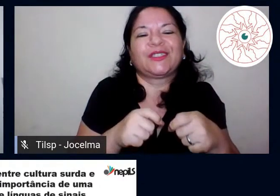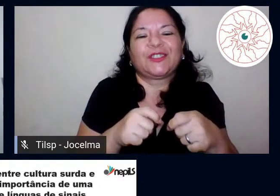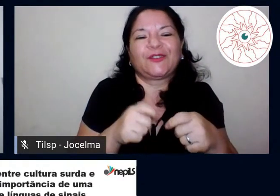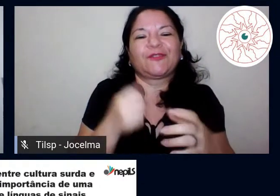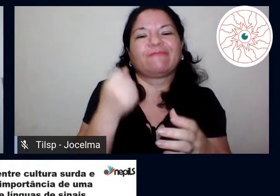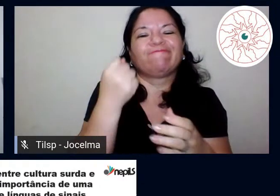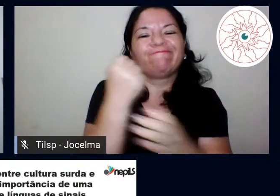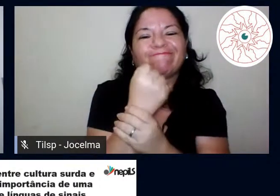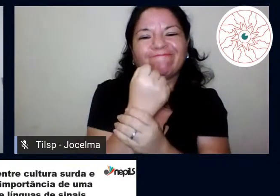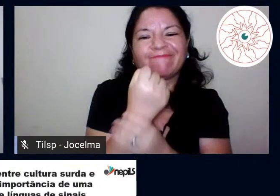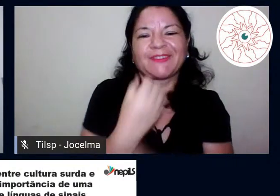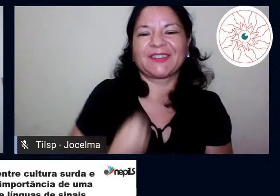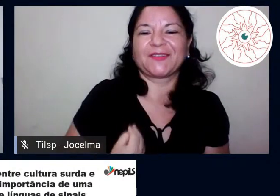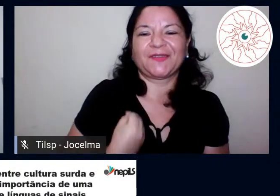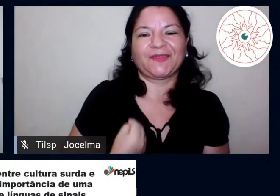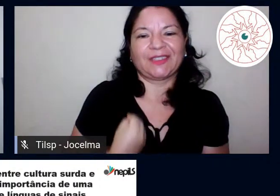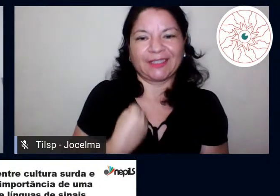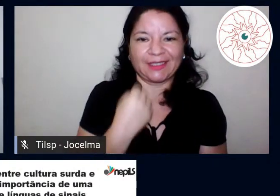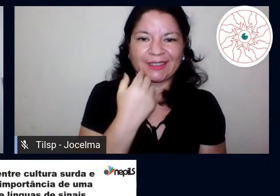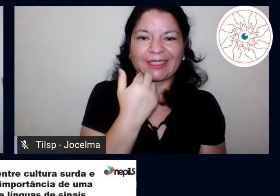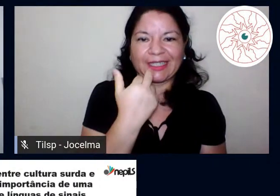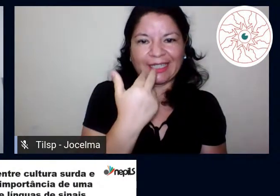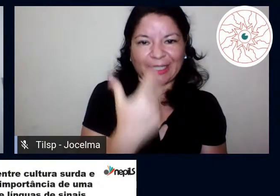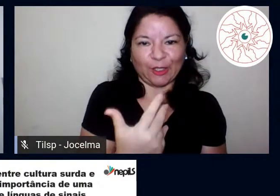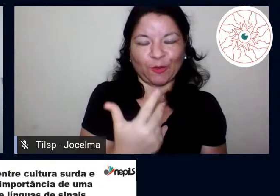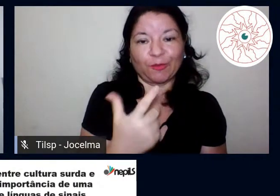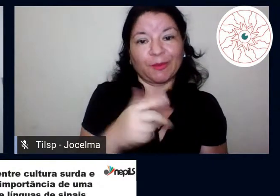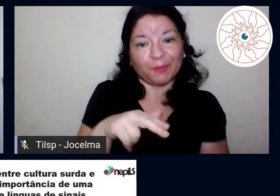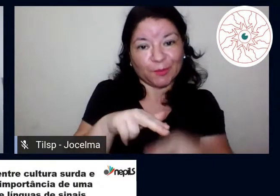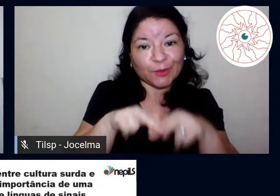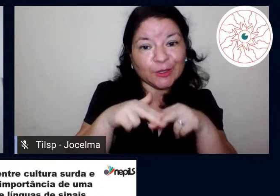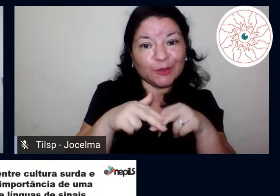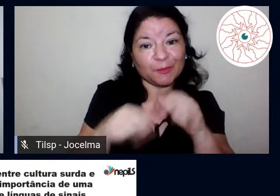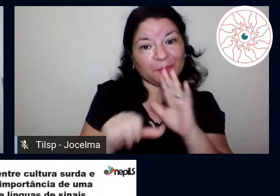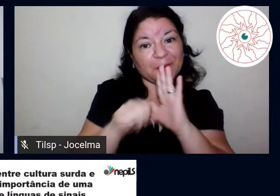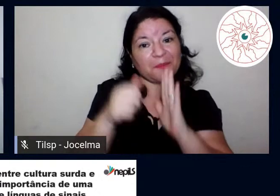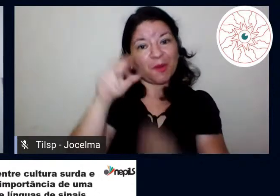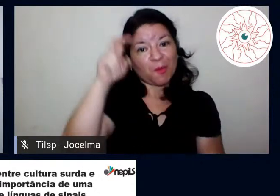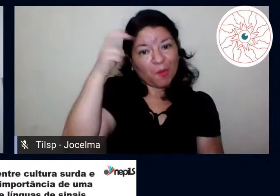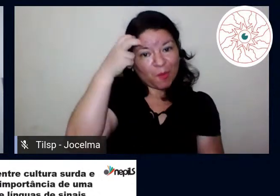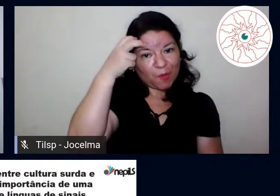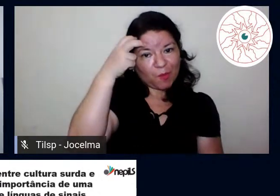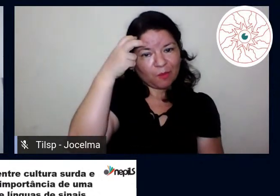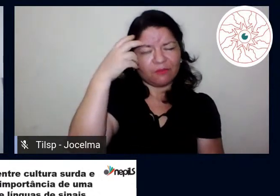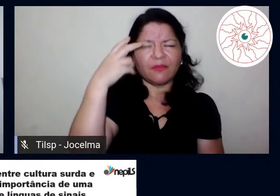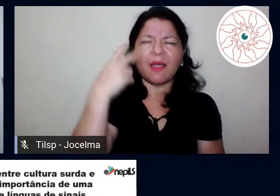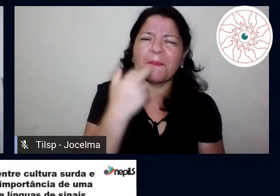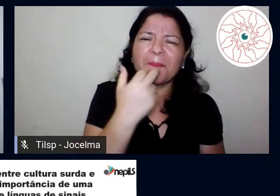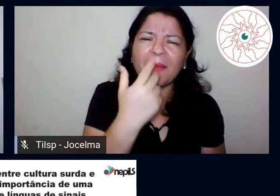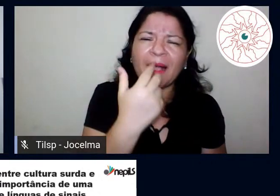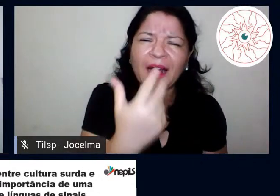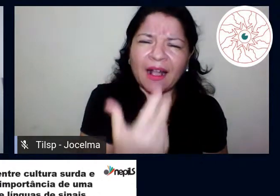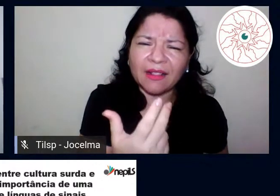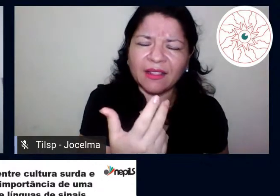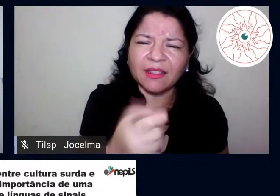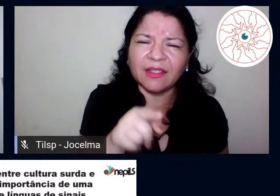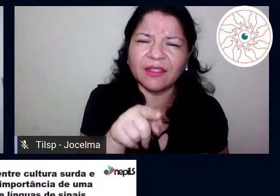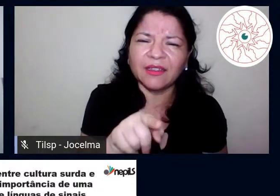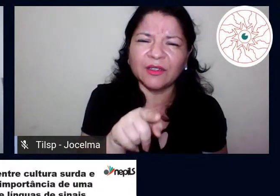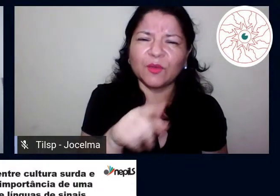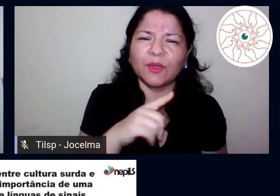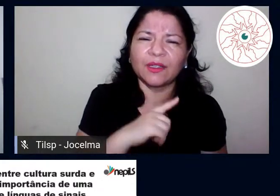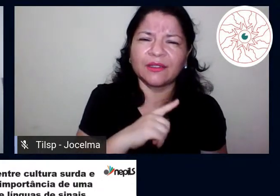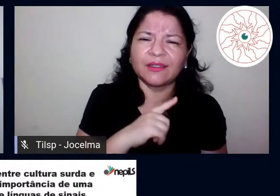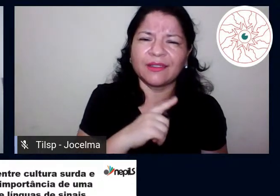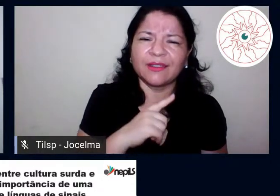subsistir." O que que isso significa, né? que se a língua é o meio de manifestação da cultura, para